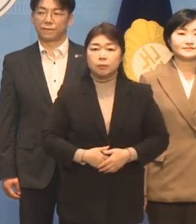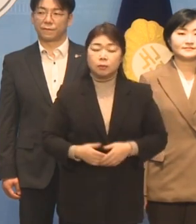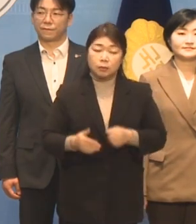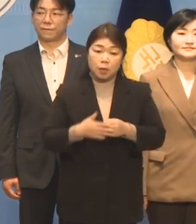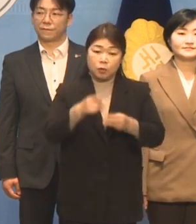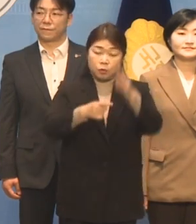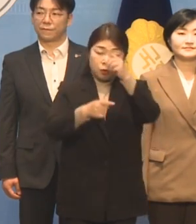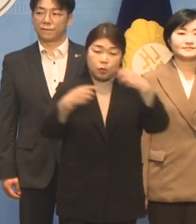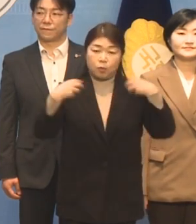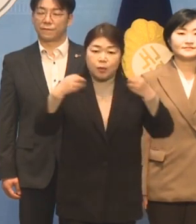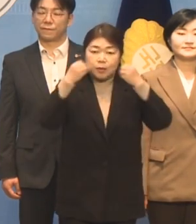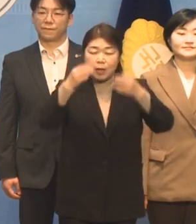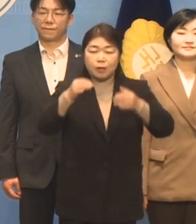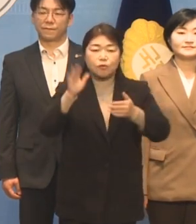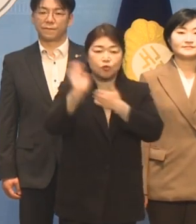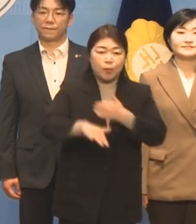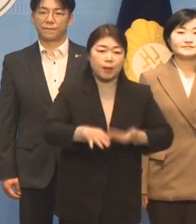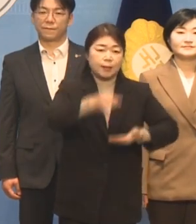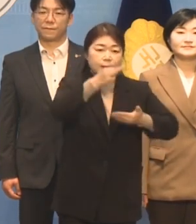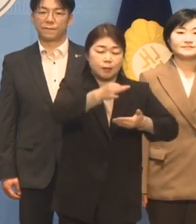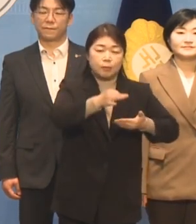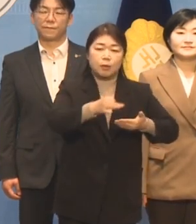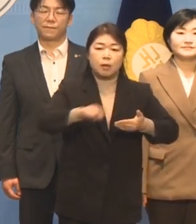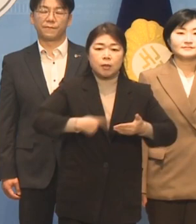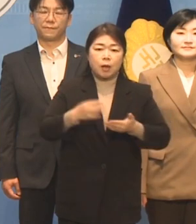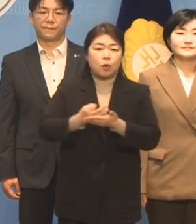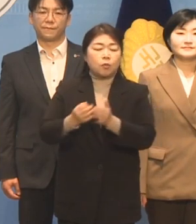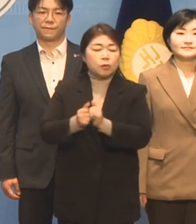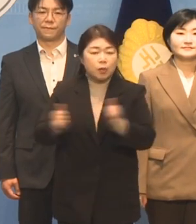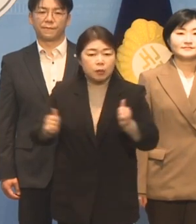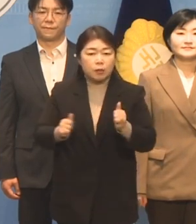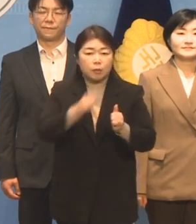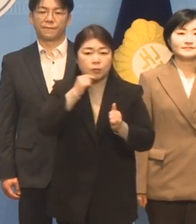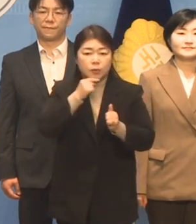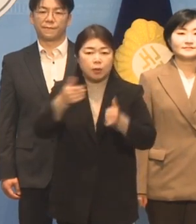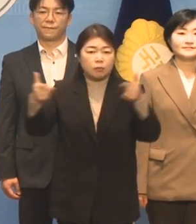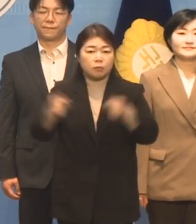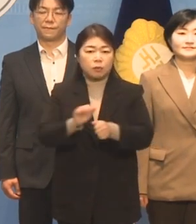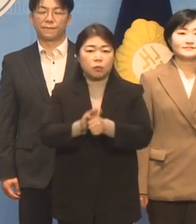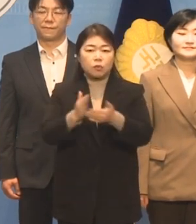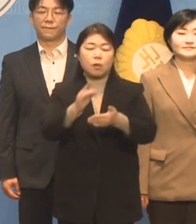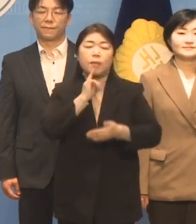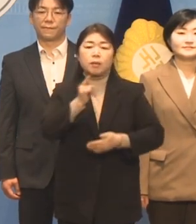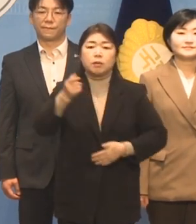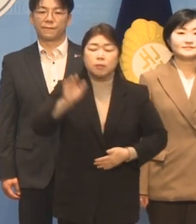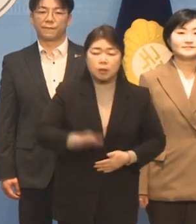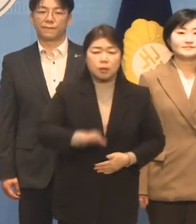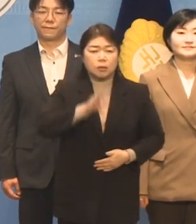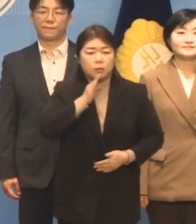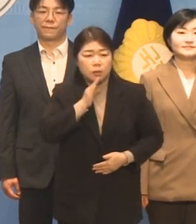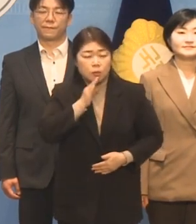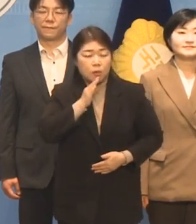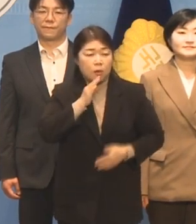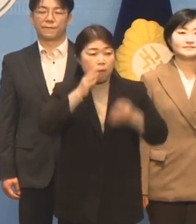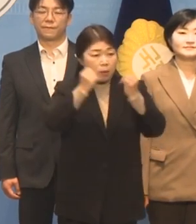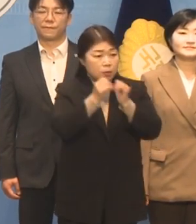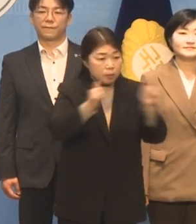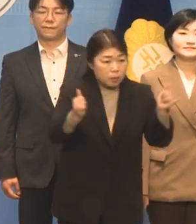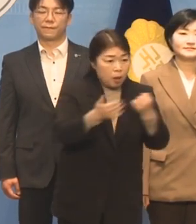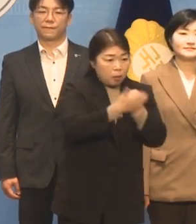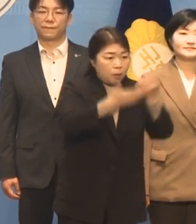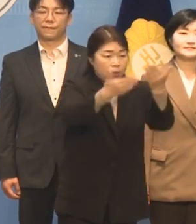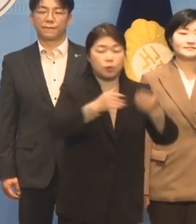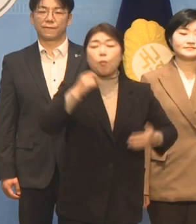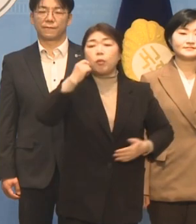출발 기금이라는 자영업자 부채 경감 대책을 내놓았지만 정작 많은 소상공인이 배제되고